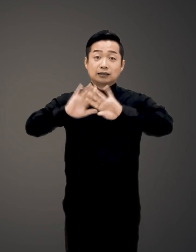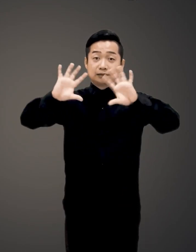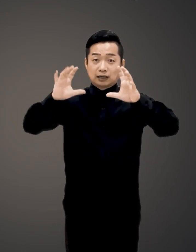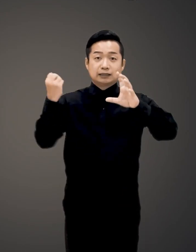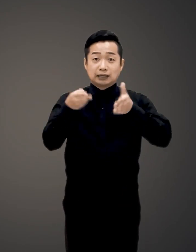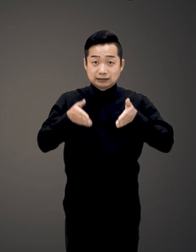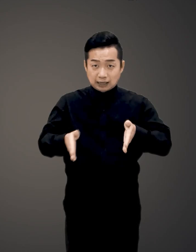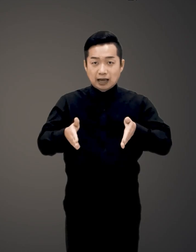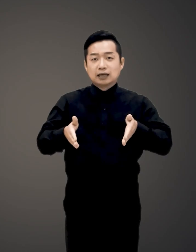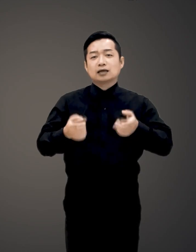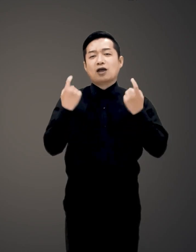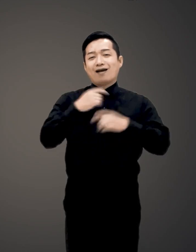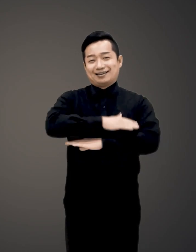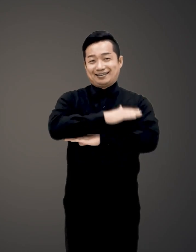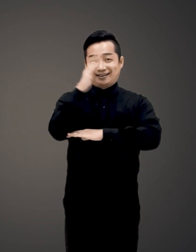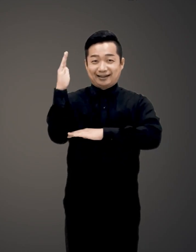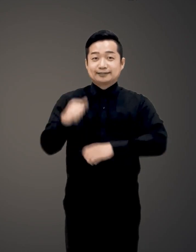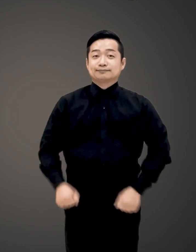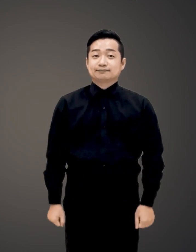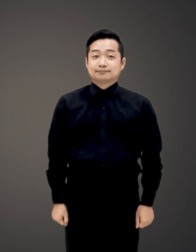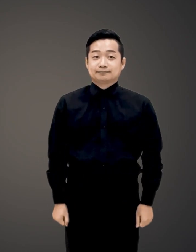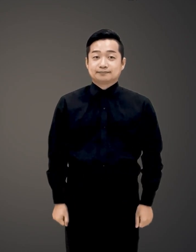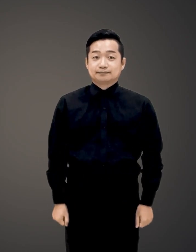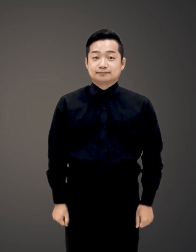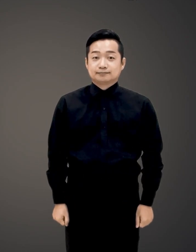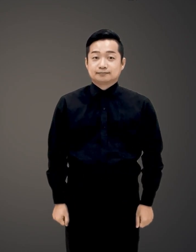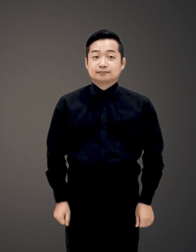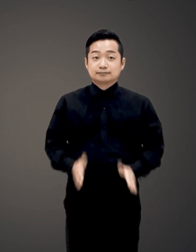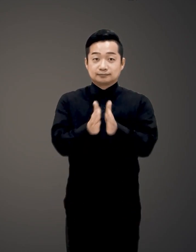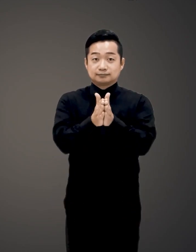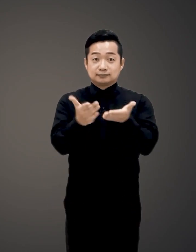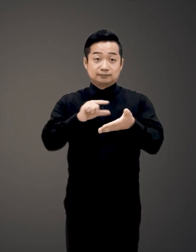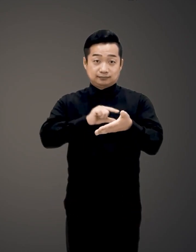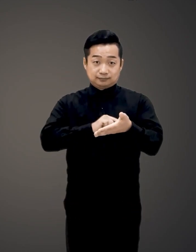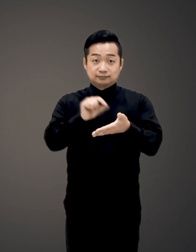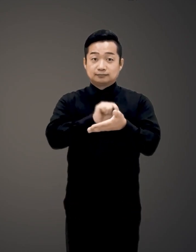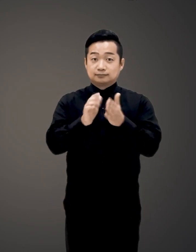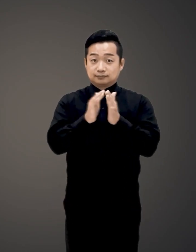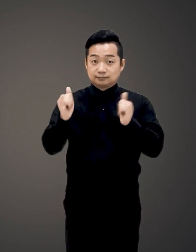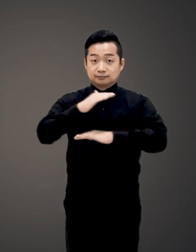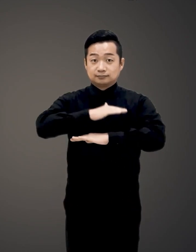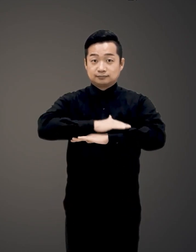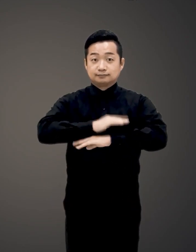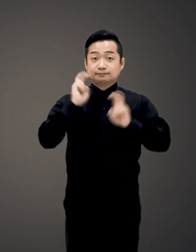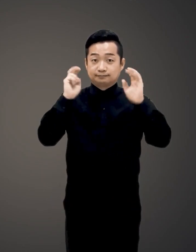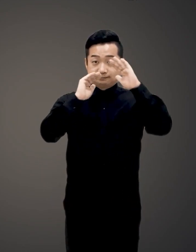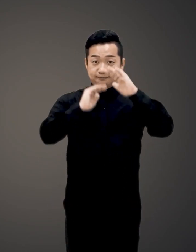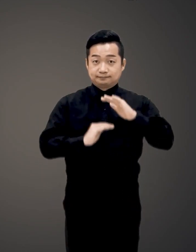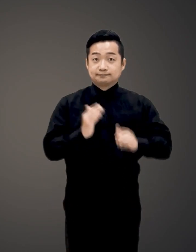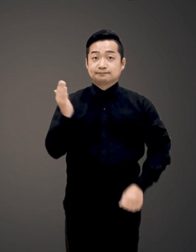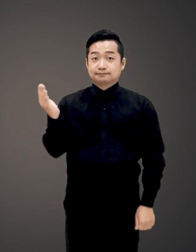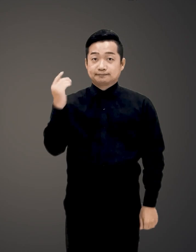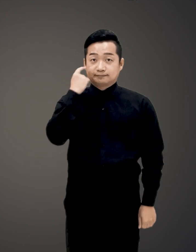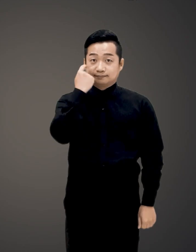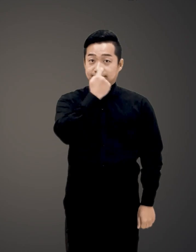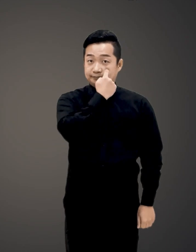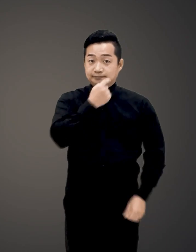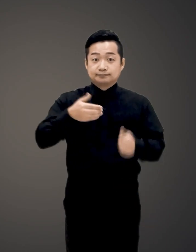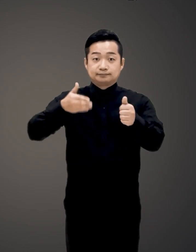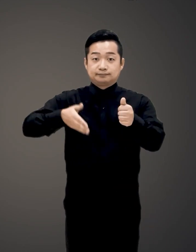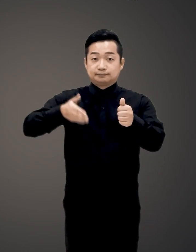이후의 천국과 환생 여행 이야기. 도서명 거미의 인사. 저자